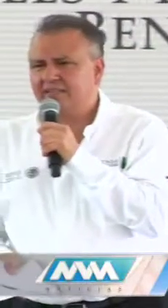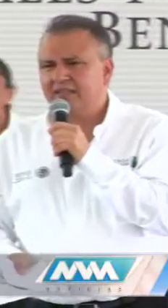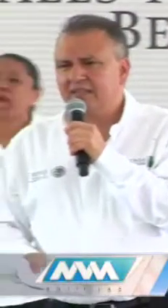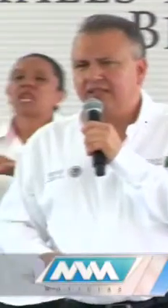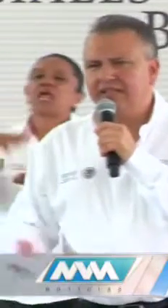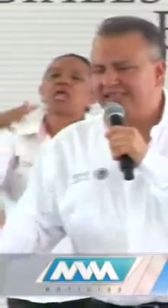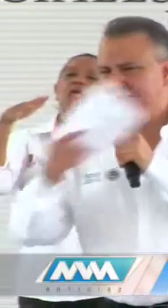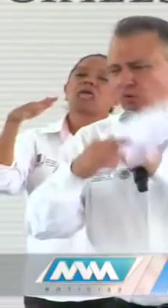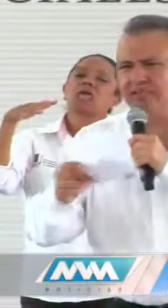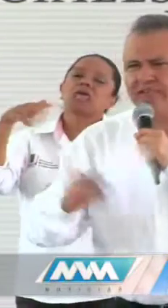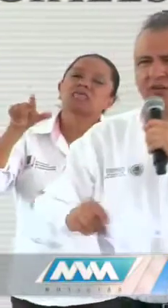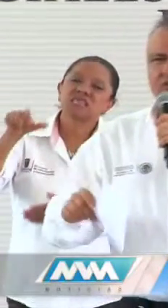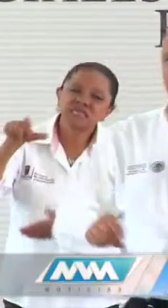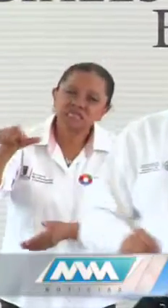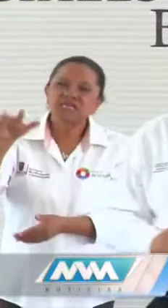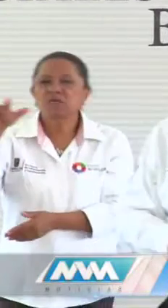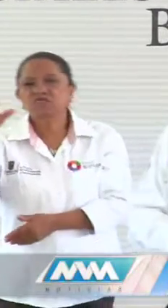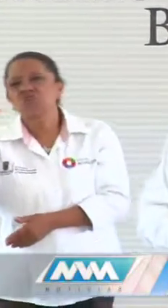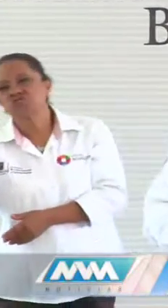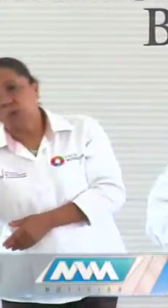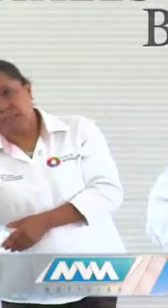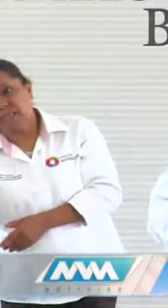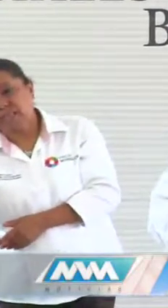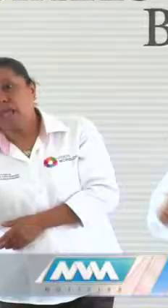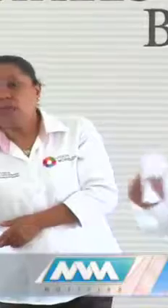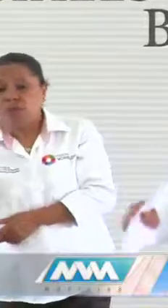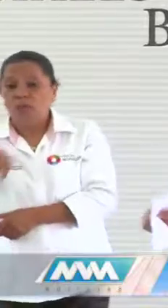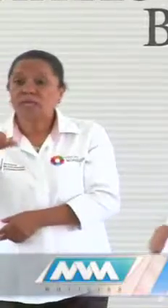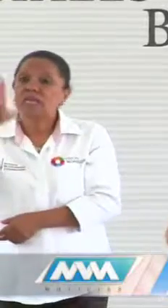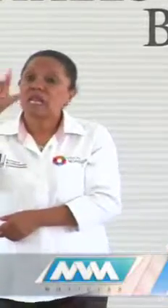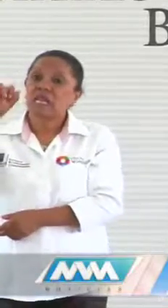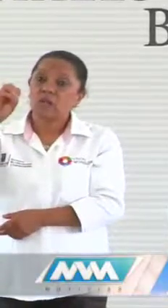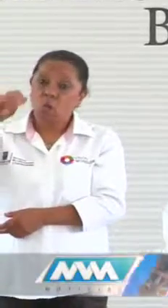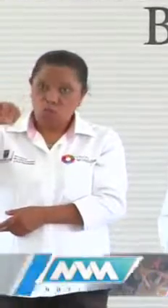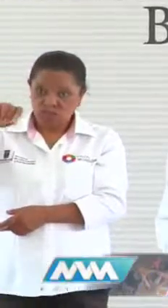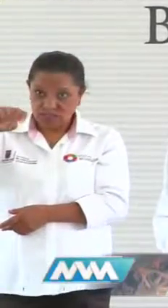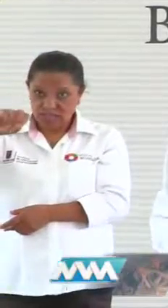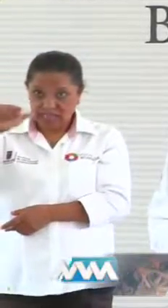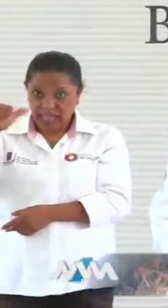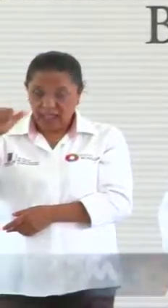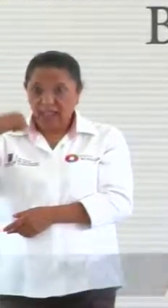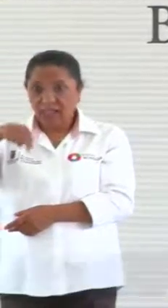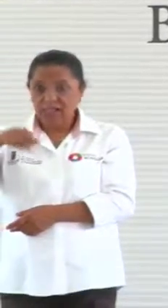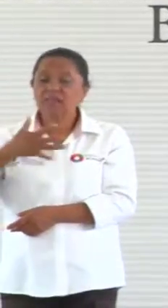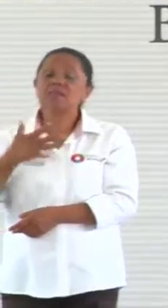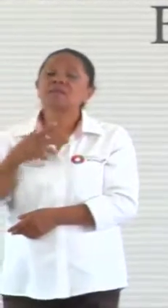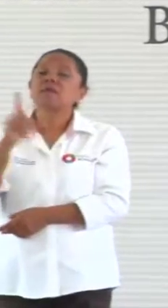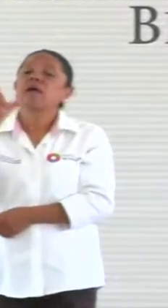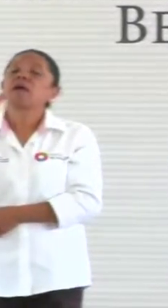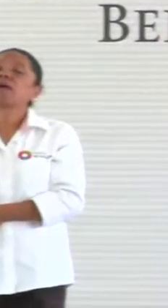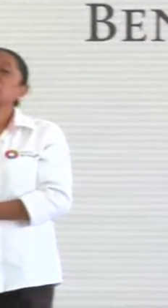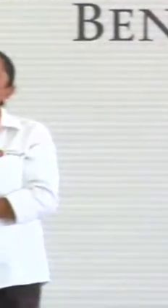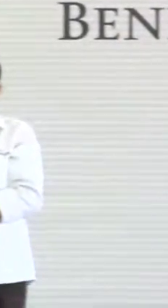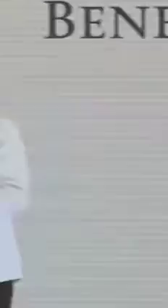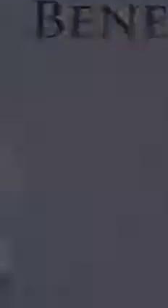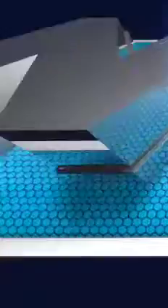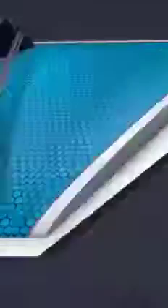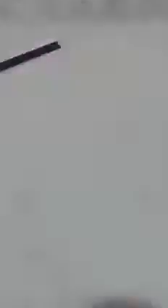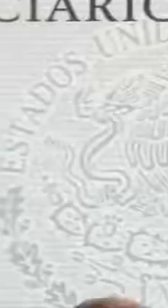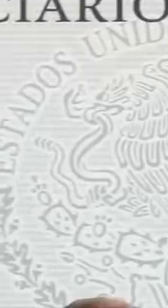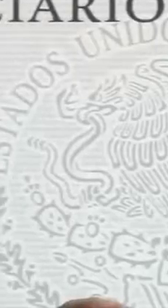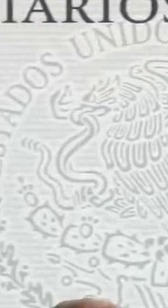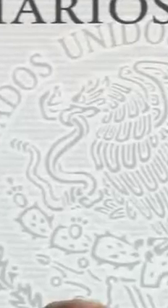máscara y 550 la cosa es un gran ahorro lo que se tiene con este producto de altísima calidad